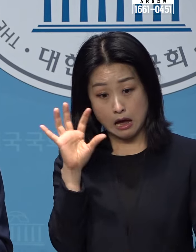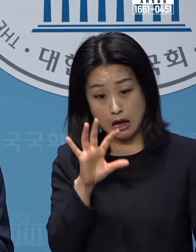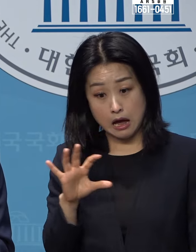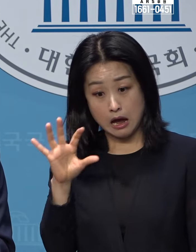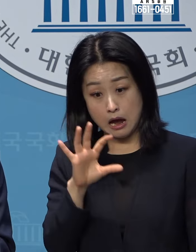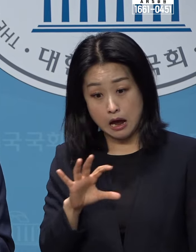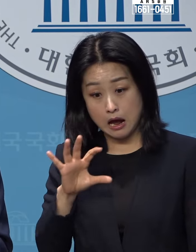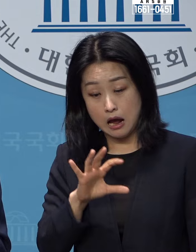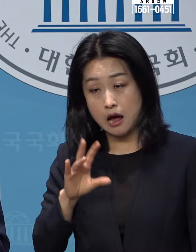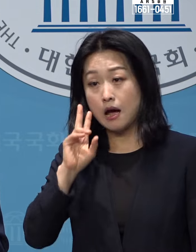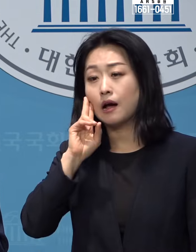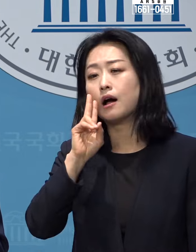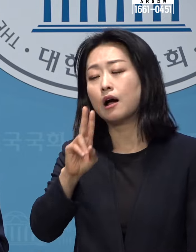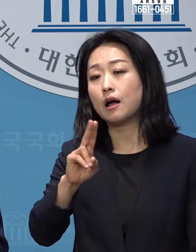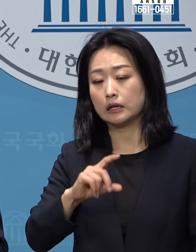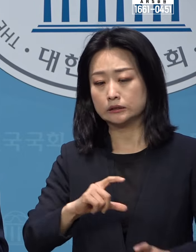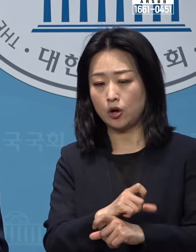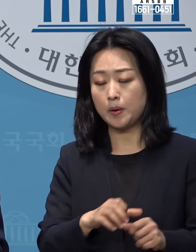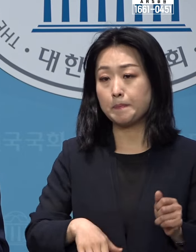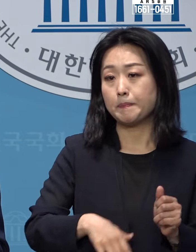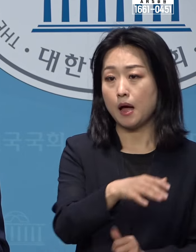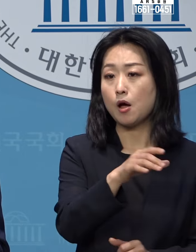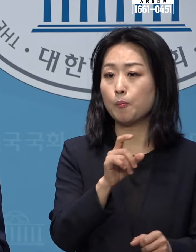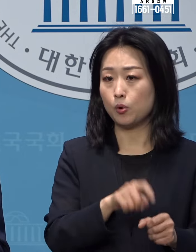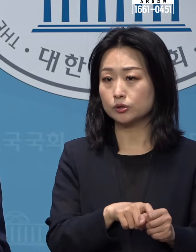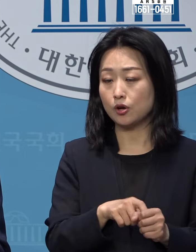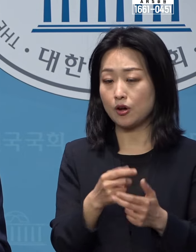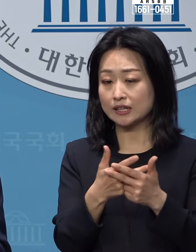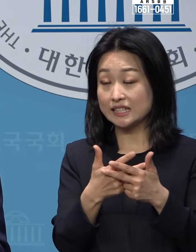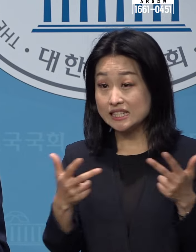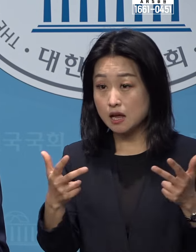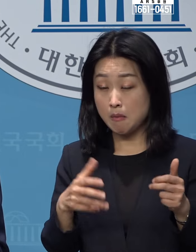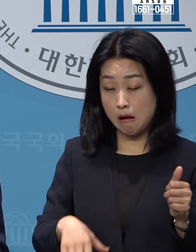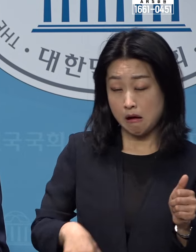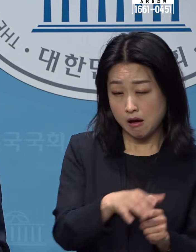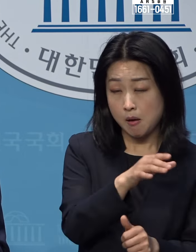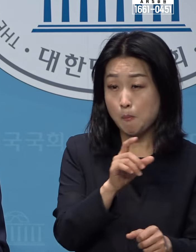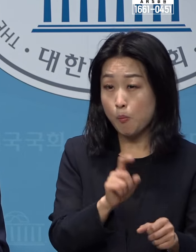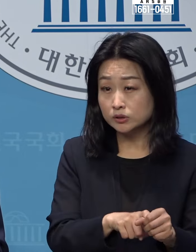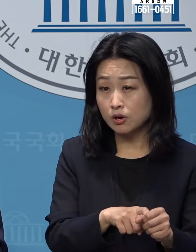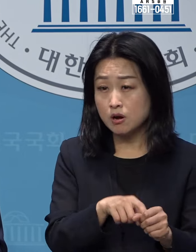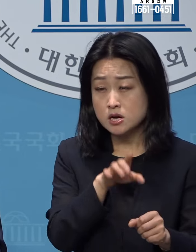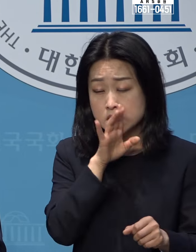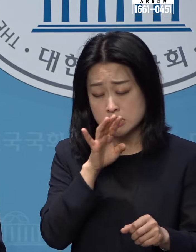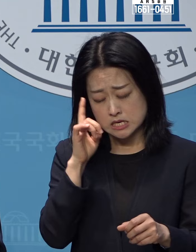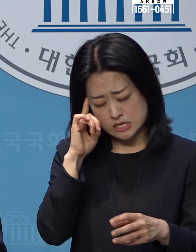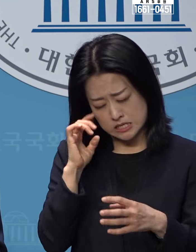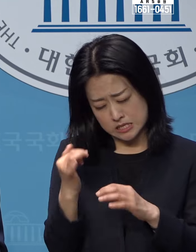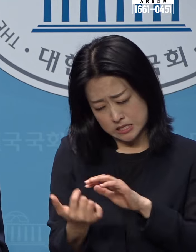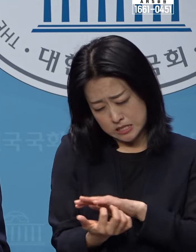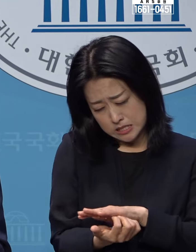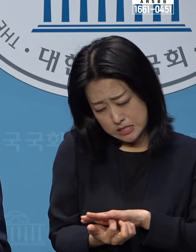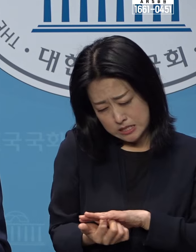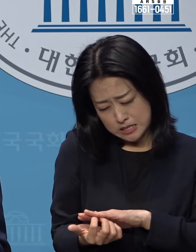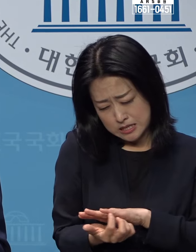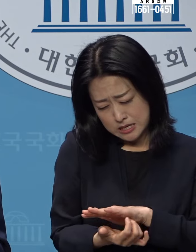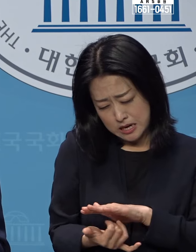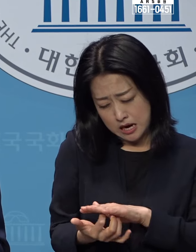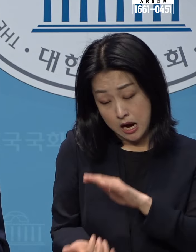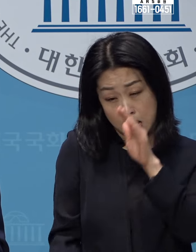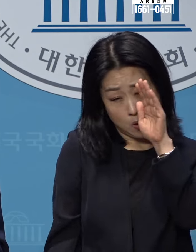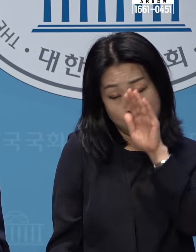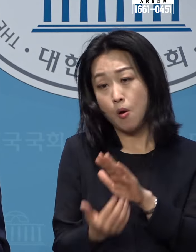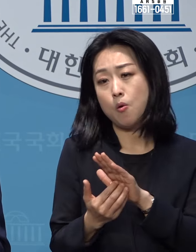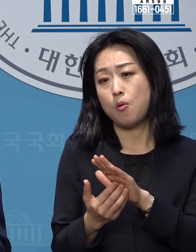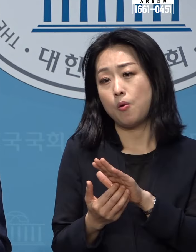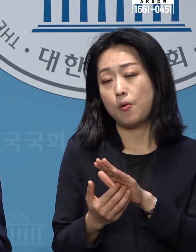상황입니다. 정적을 제거하기 위해서, 특히 이재명 대표를 죽이기 위해서 온갖 조작 수법이